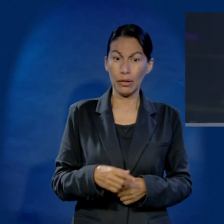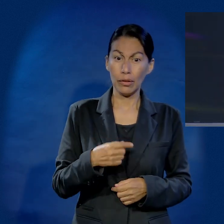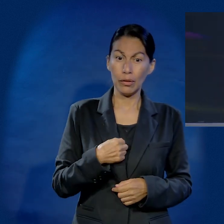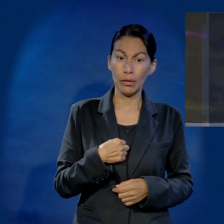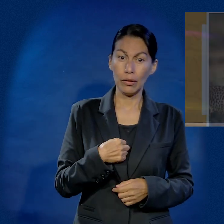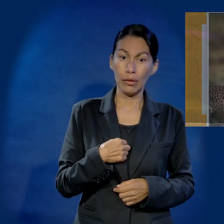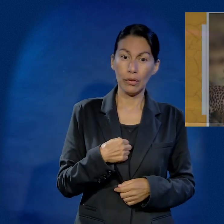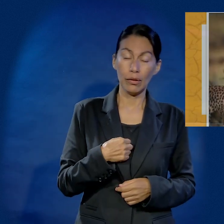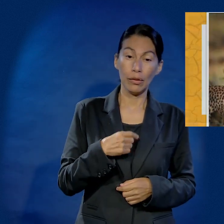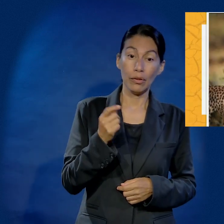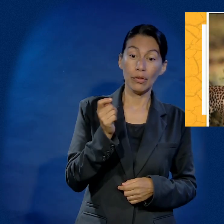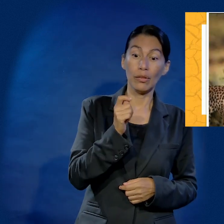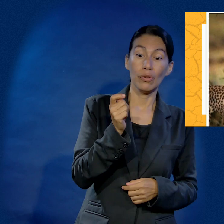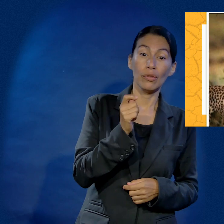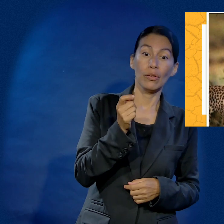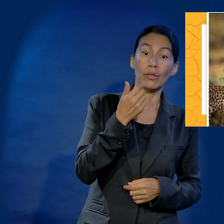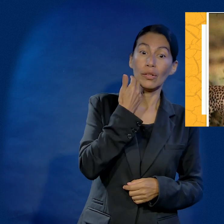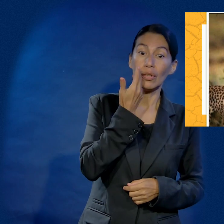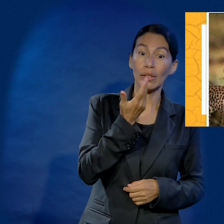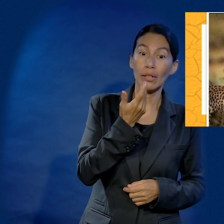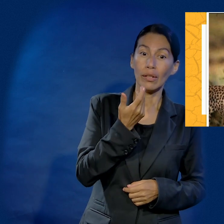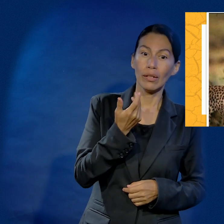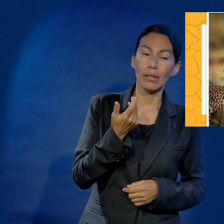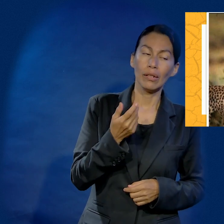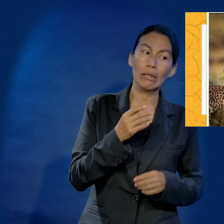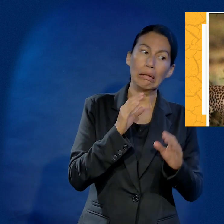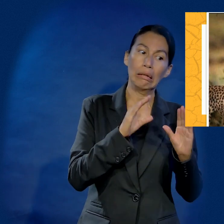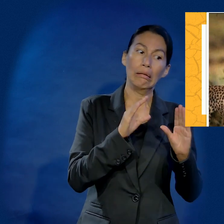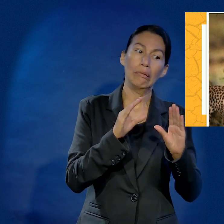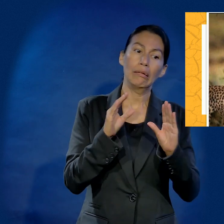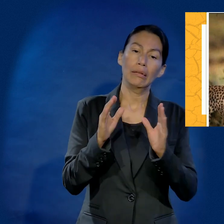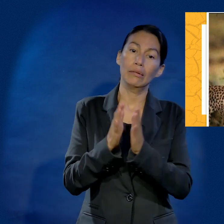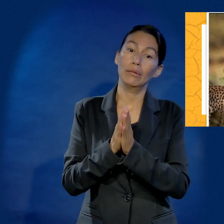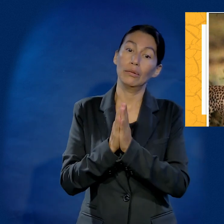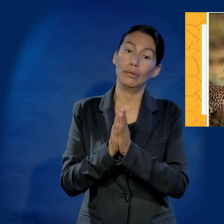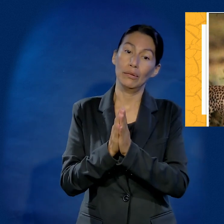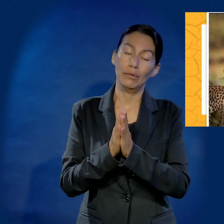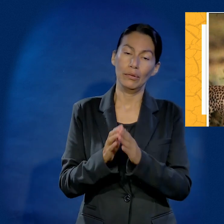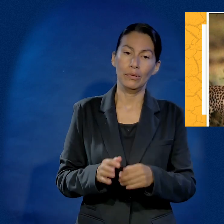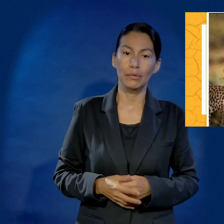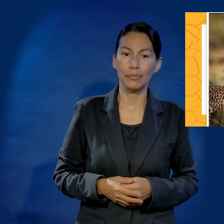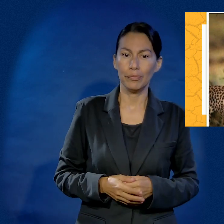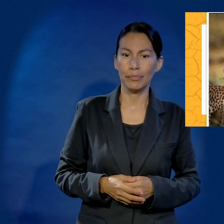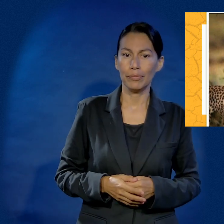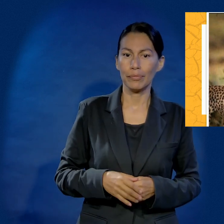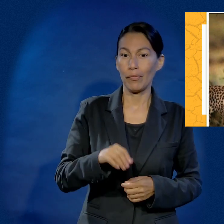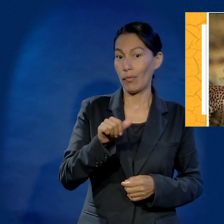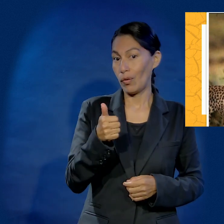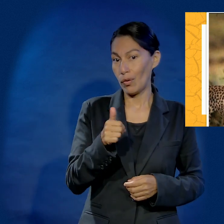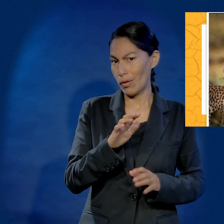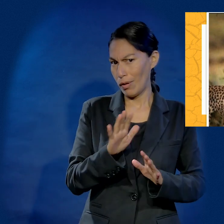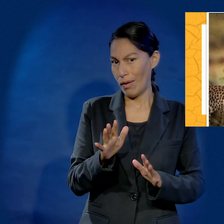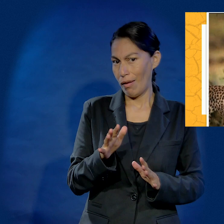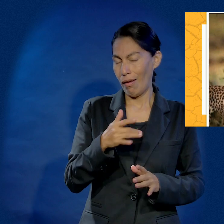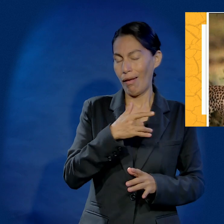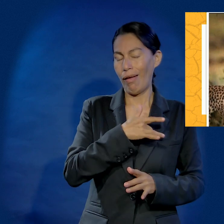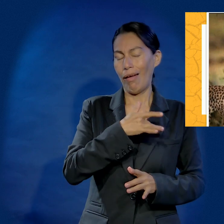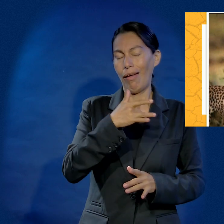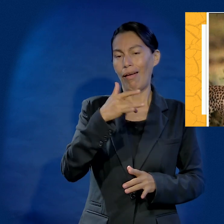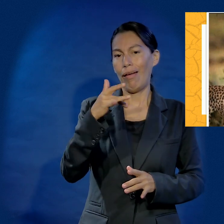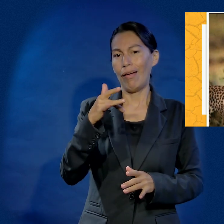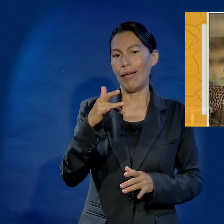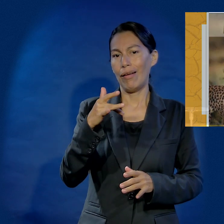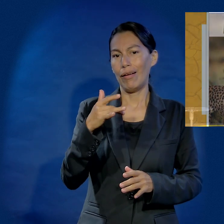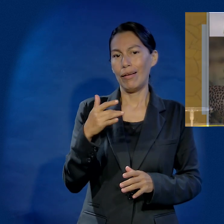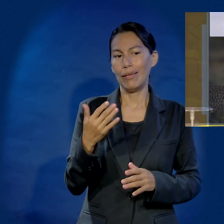Ando consiguiendo novio, pastor. Ay, señor. Líbralo, por favor, líbrala. Así. Otros, ya que se